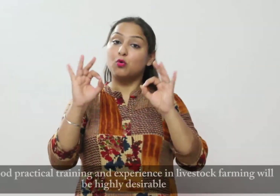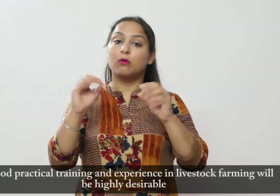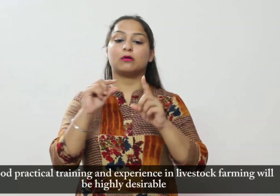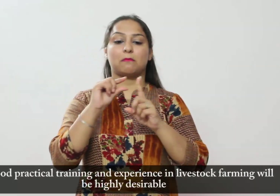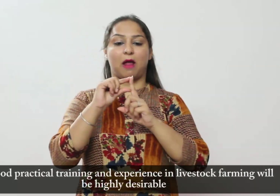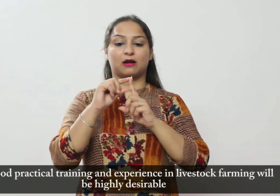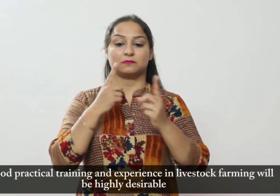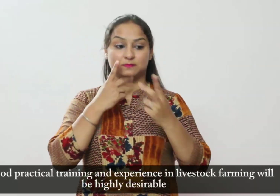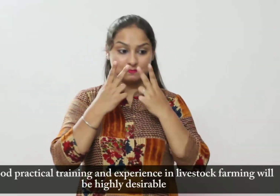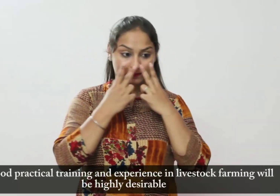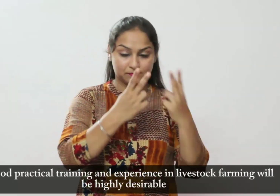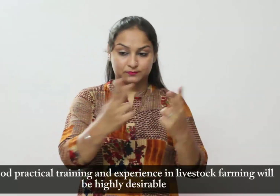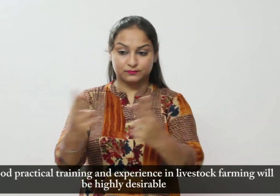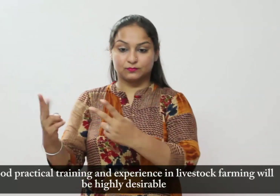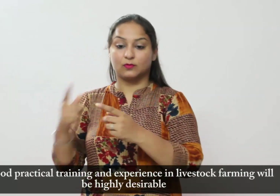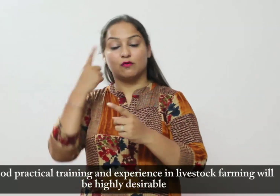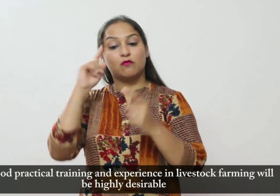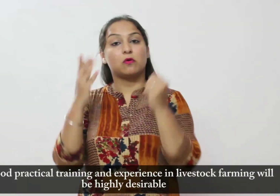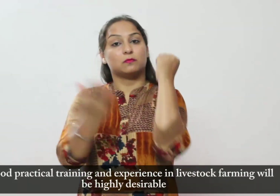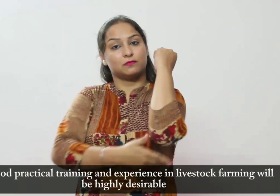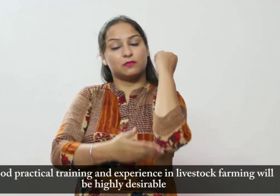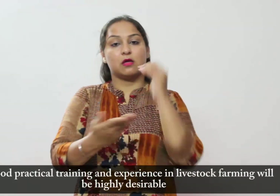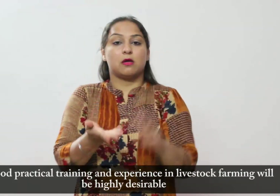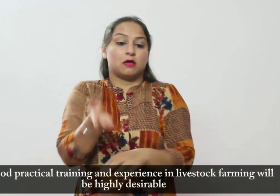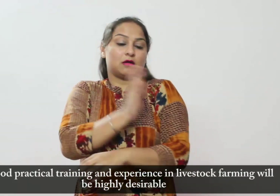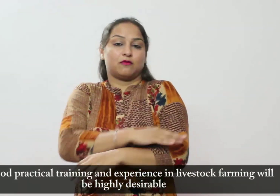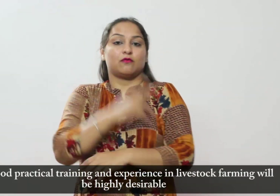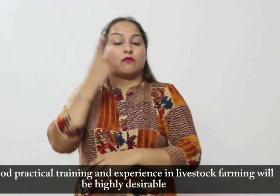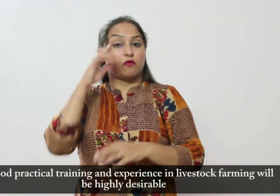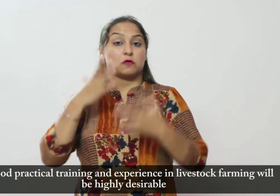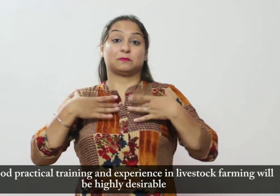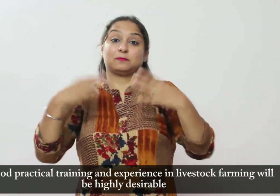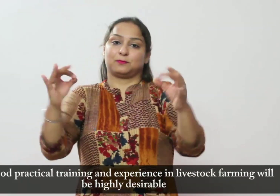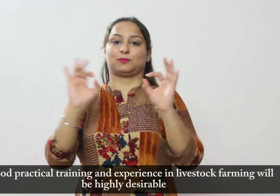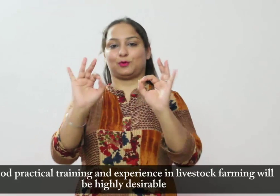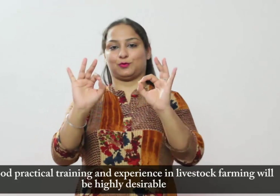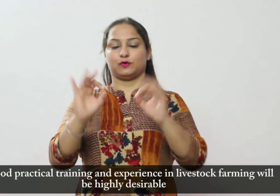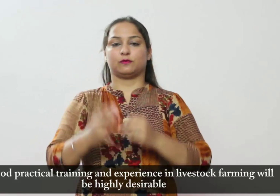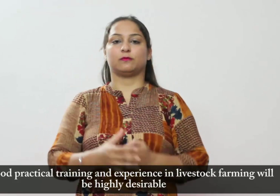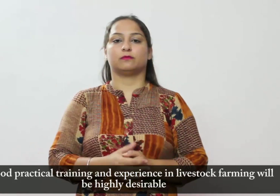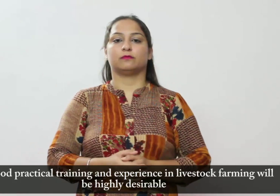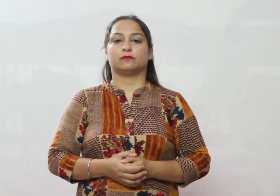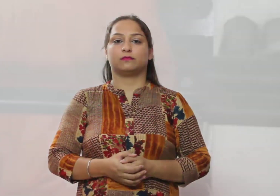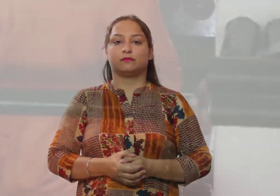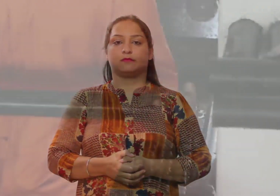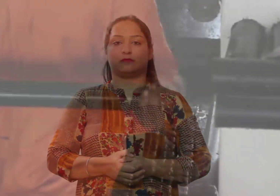पशुधन की खेती में एक अच्छा व्यवहारिक प्रशिक्षण और अनुभव अत्यधिक वांछनीय है।